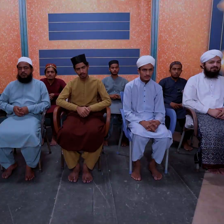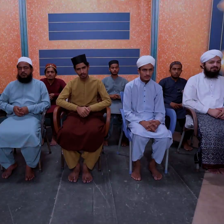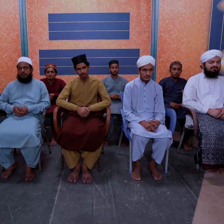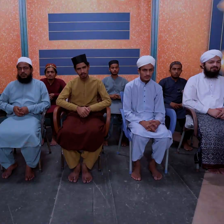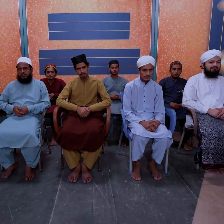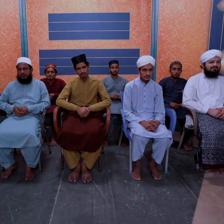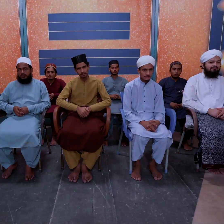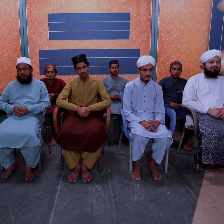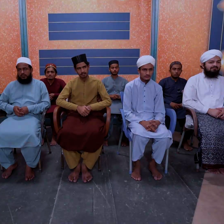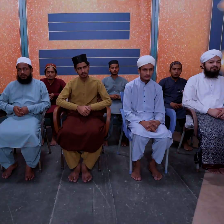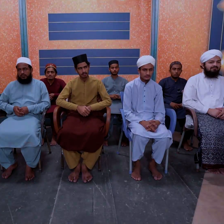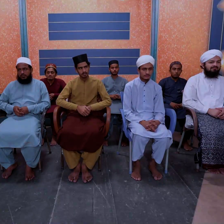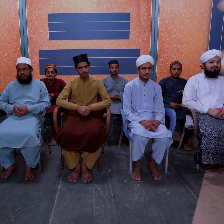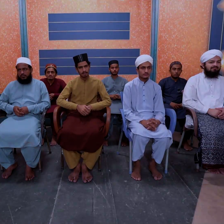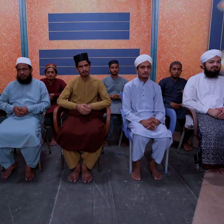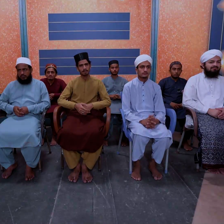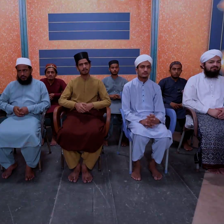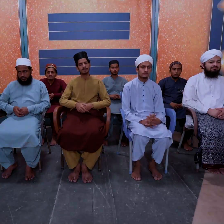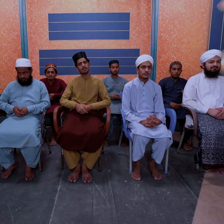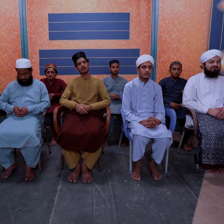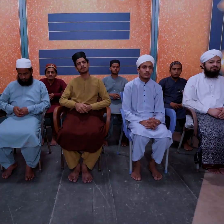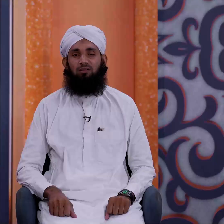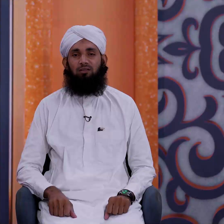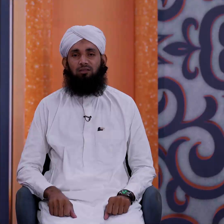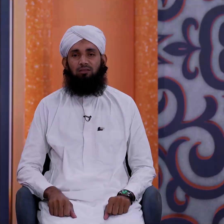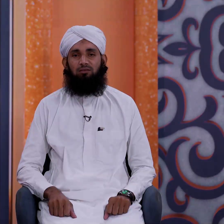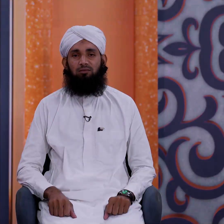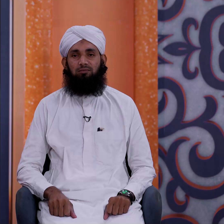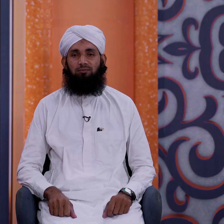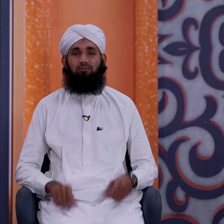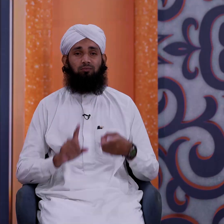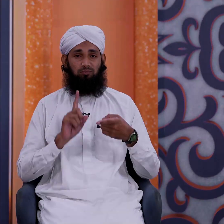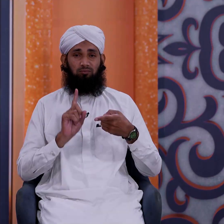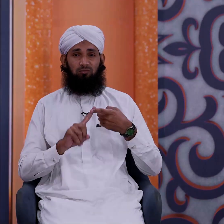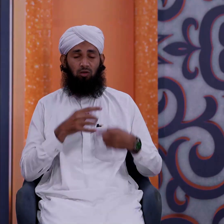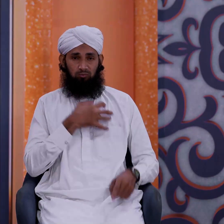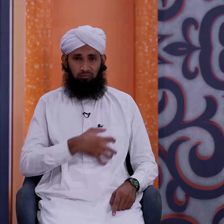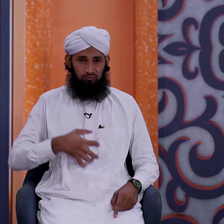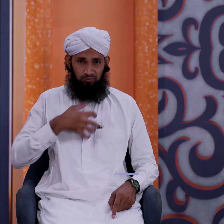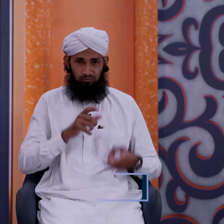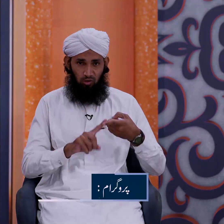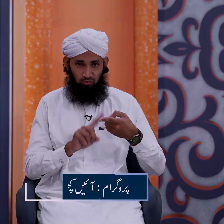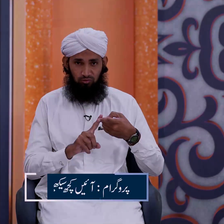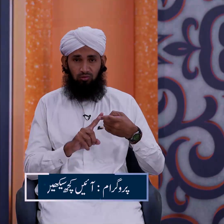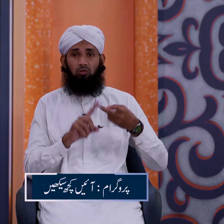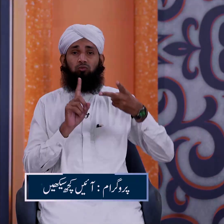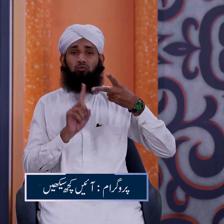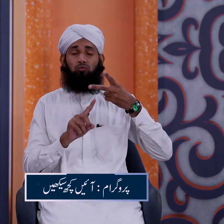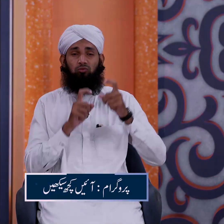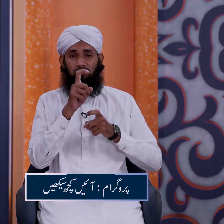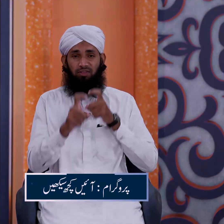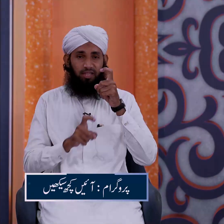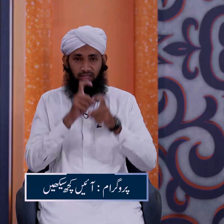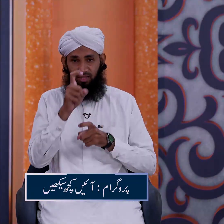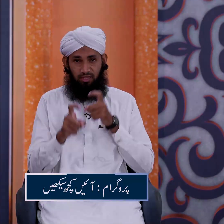کو کسی سے حسد ہوتا کیوں ہے۔ اس کے کچھ ہم اسباب سن لیتے ہیں۔ بغض و عداوت کی وجہ سے، حسد بغض و عداوت کی وجہ سے